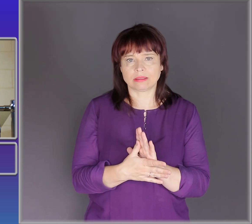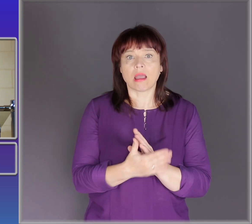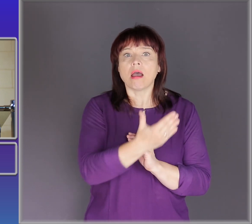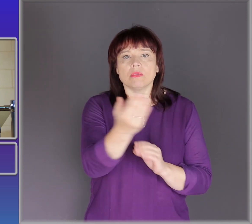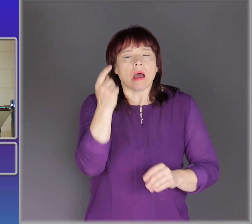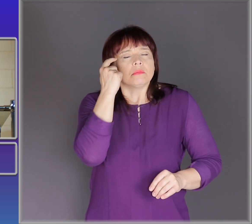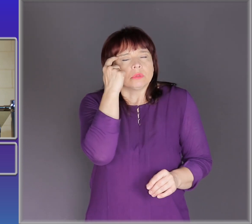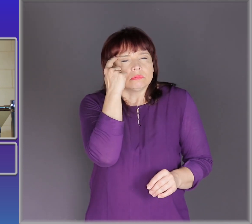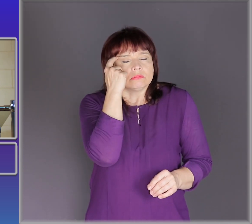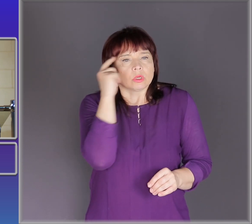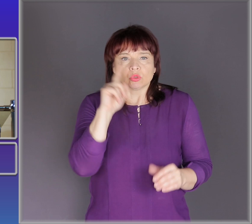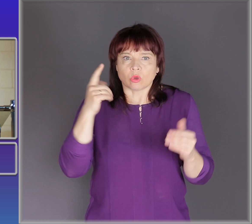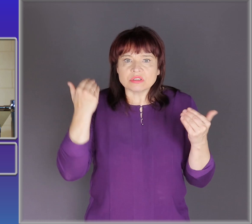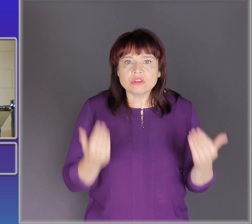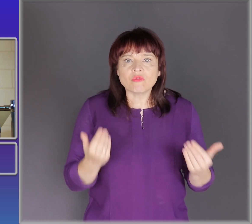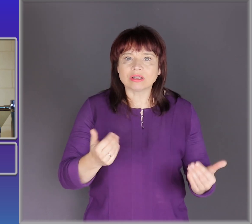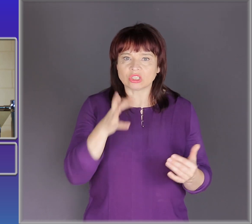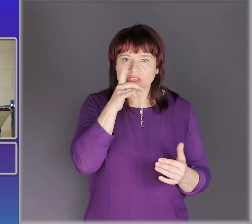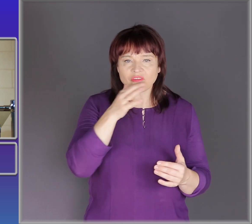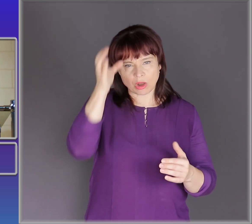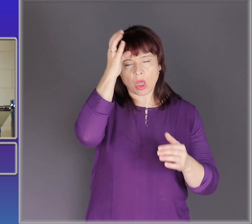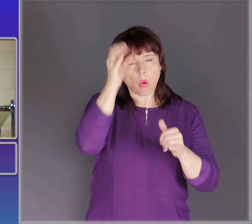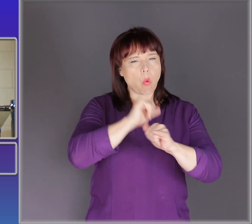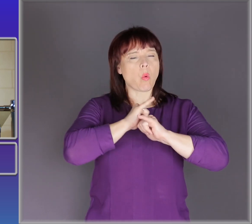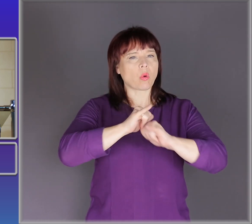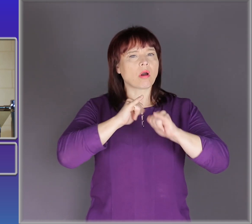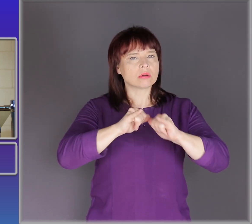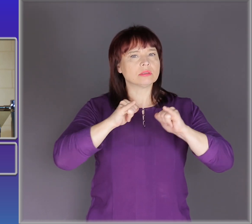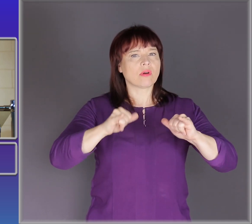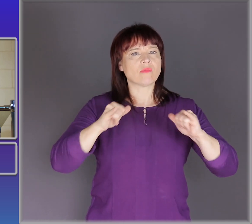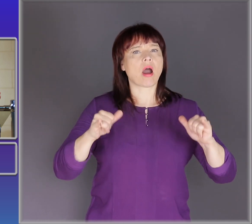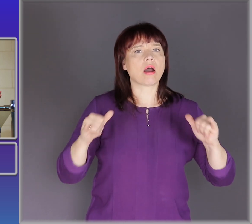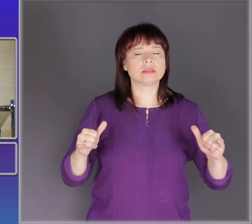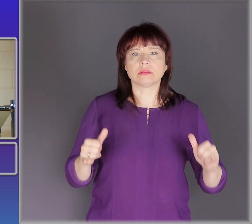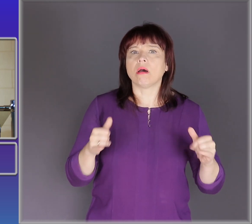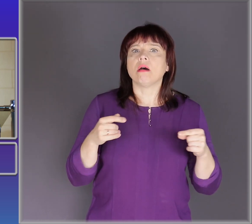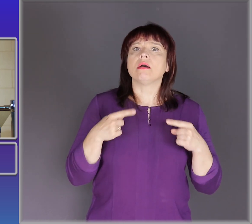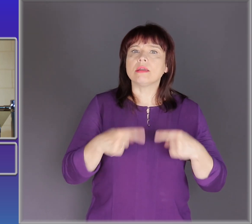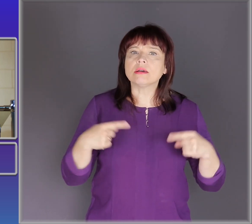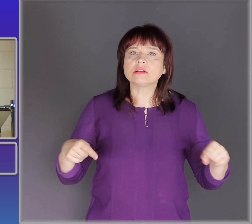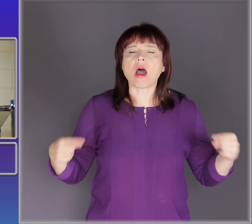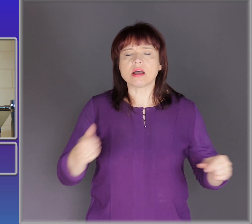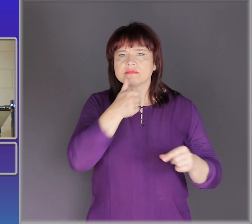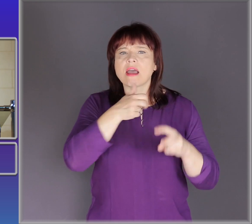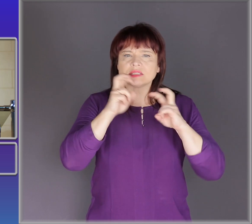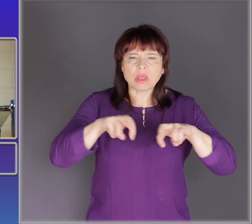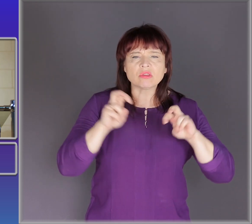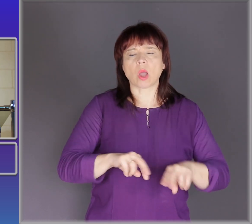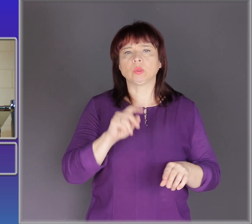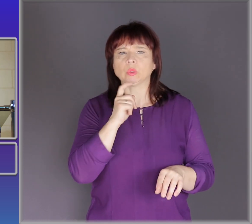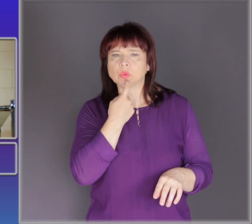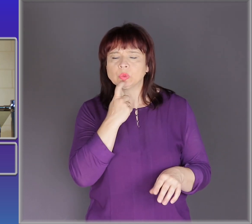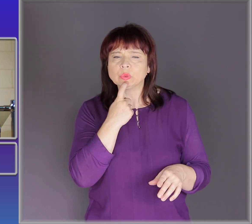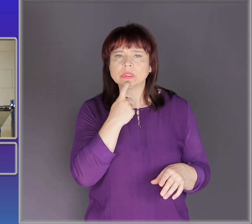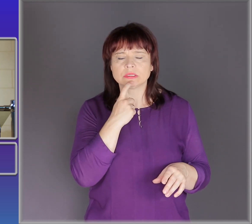нам кажется что в наше время когда развилась наука когда проходят разные эпохи испытаний